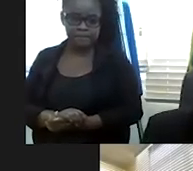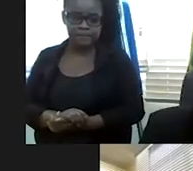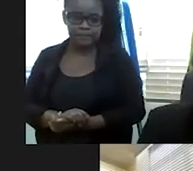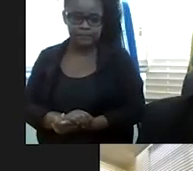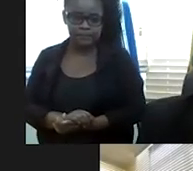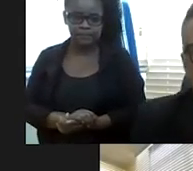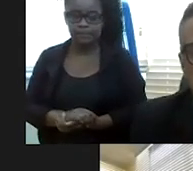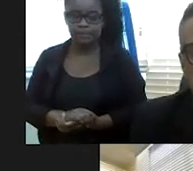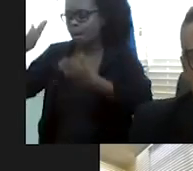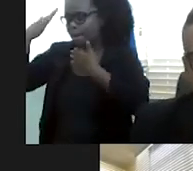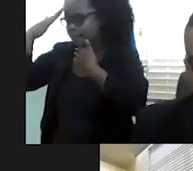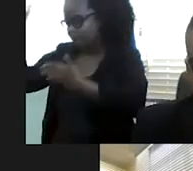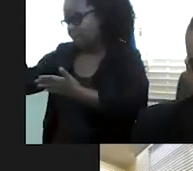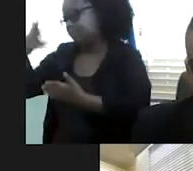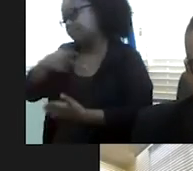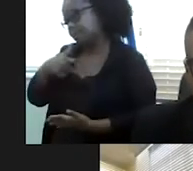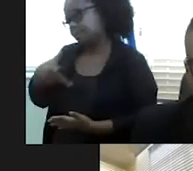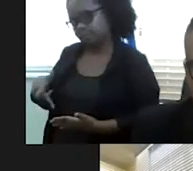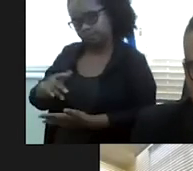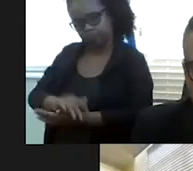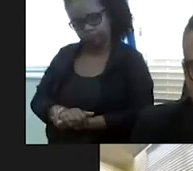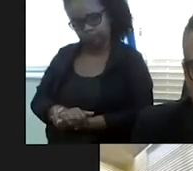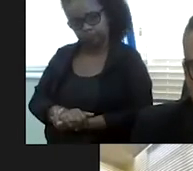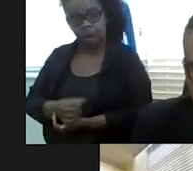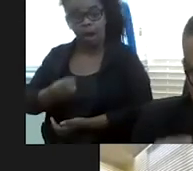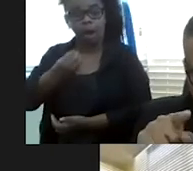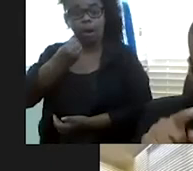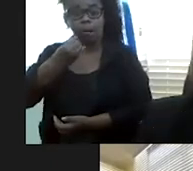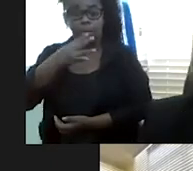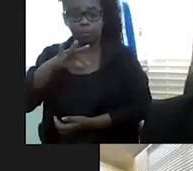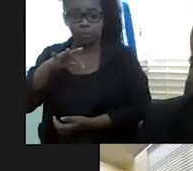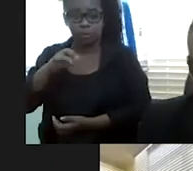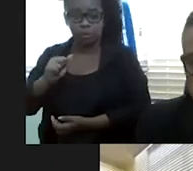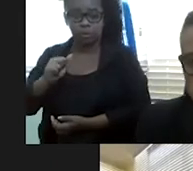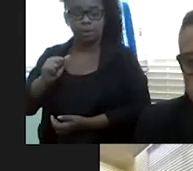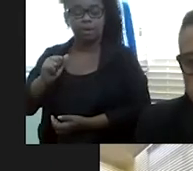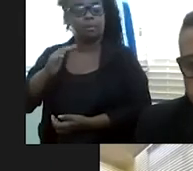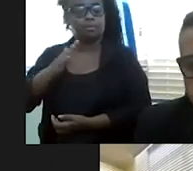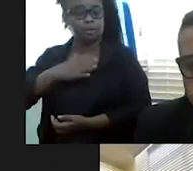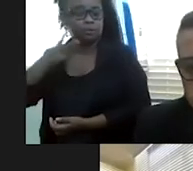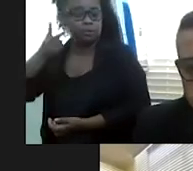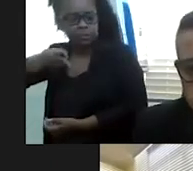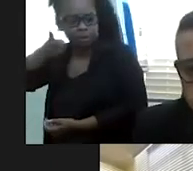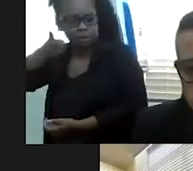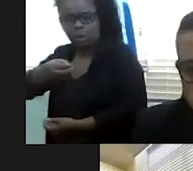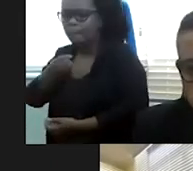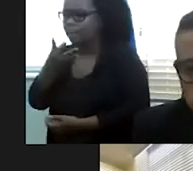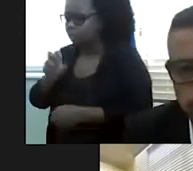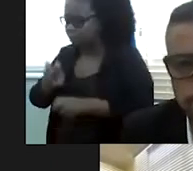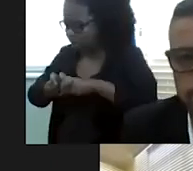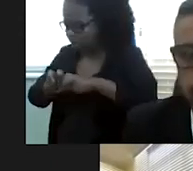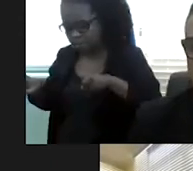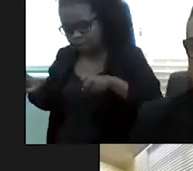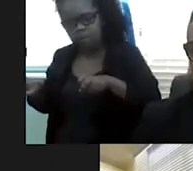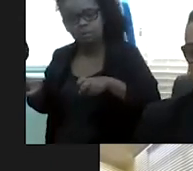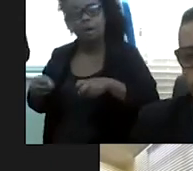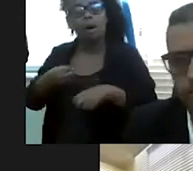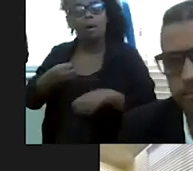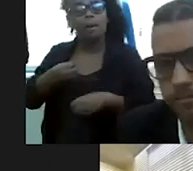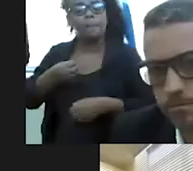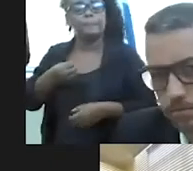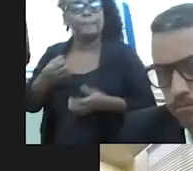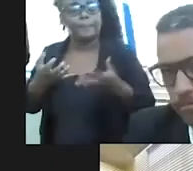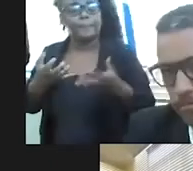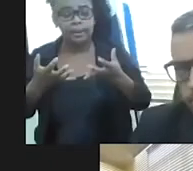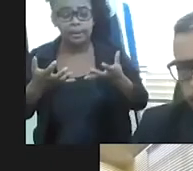Obrigada, presidente. Bom dia, meus pares. Bom dia, presidente. Bom dia, mesa. Eu gostaria de